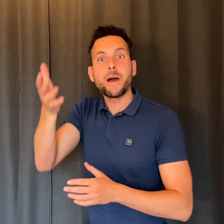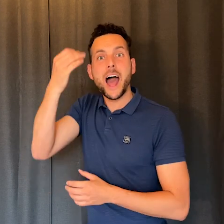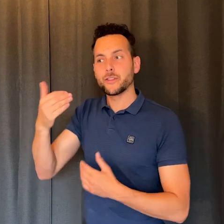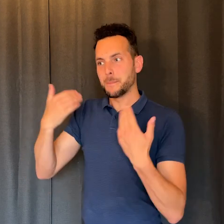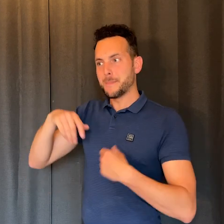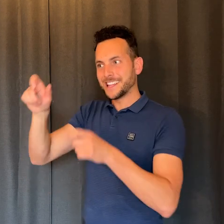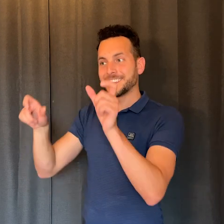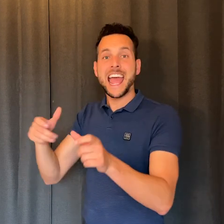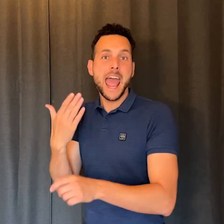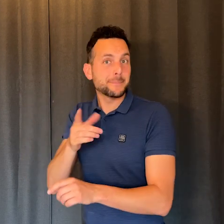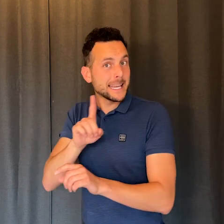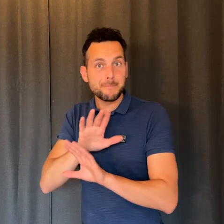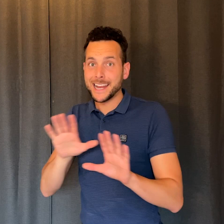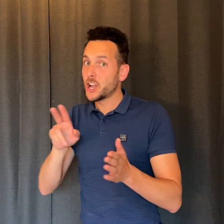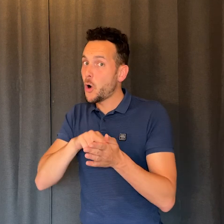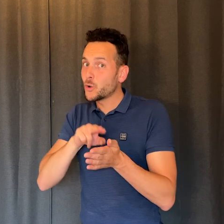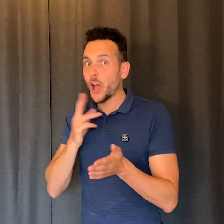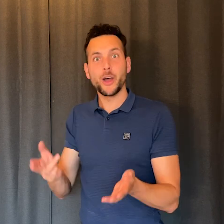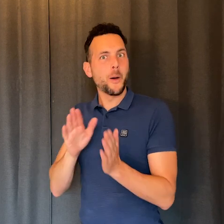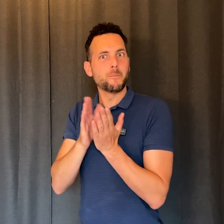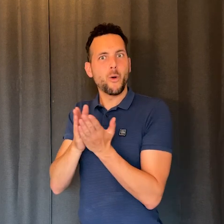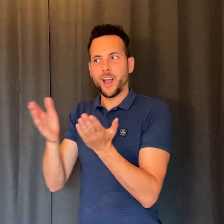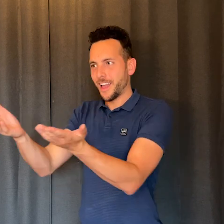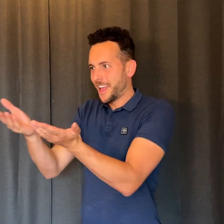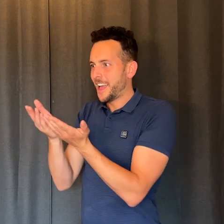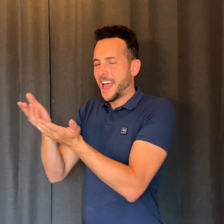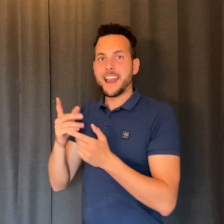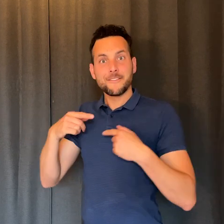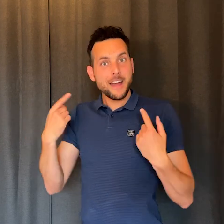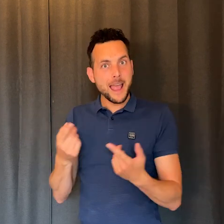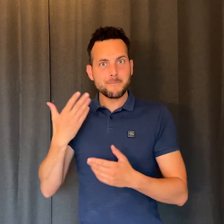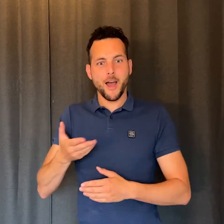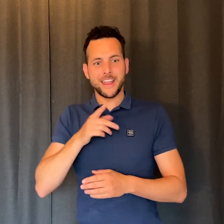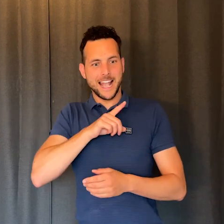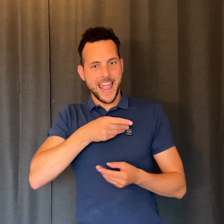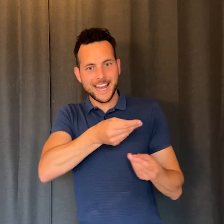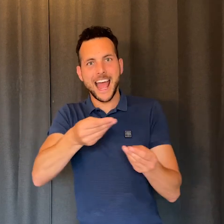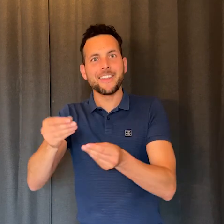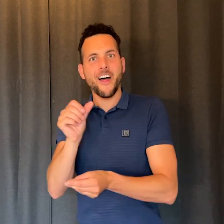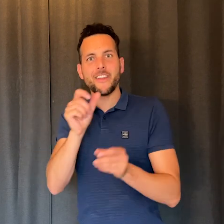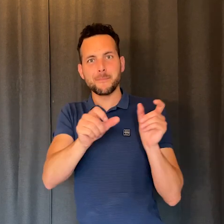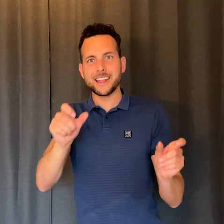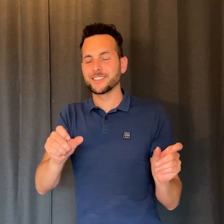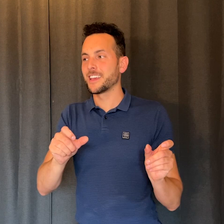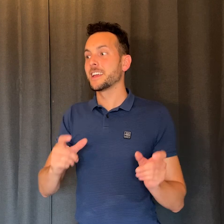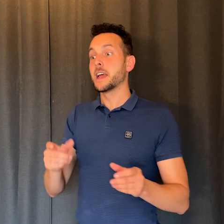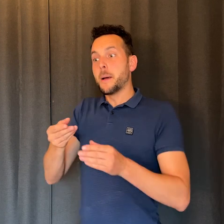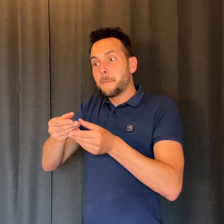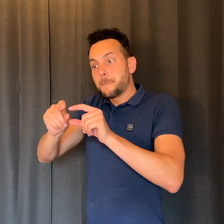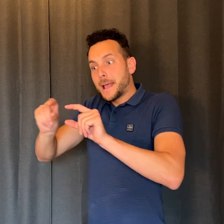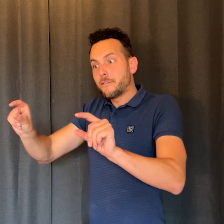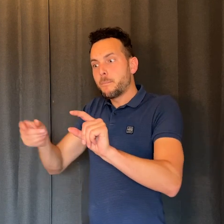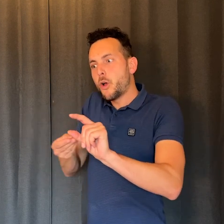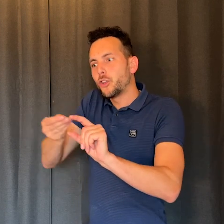Precies. En die kunnen wij dan uitlenen aan mensen die ze wel weer nodig hebben. En waarbij vet veel mensen hebben in de brievenbus een mooie flyer gestopt. Ja. En ook